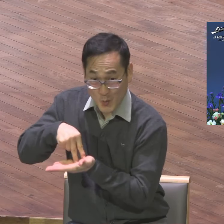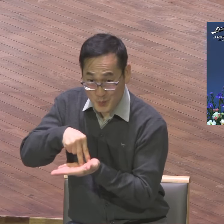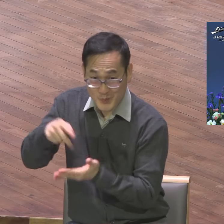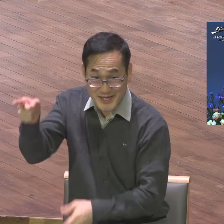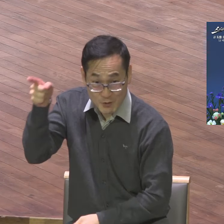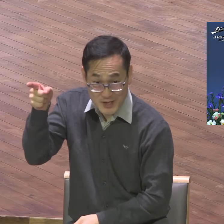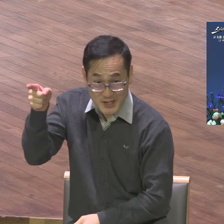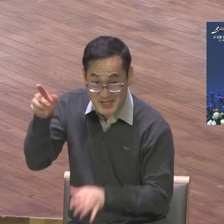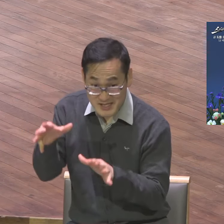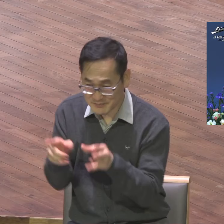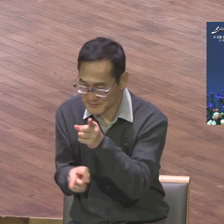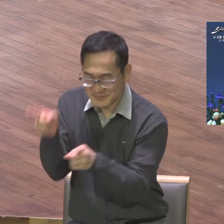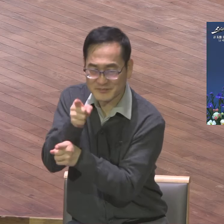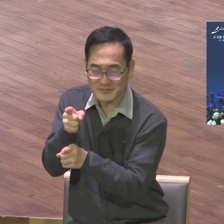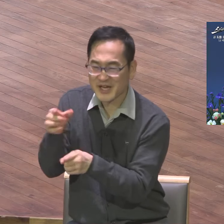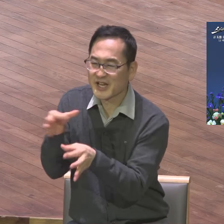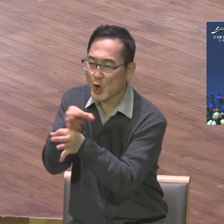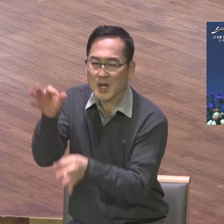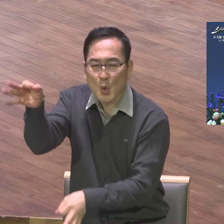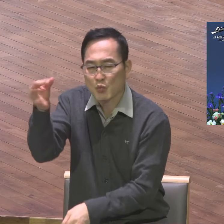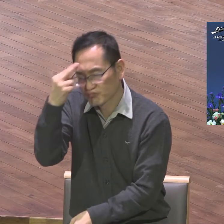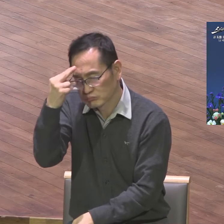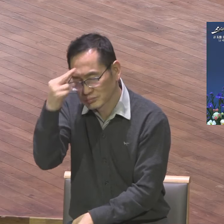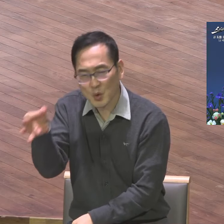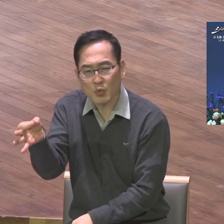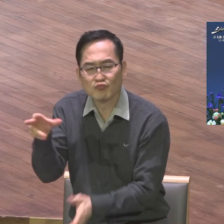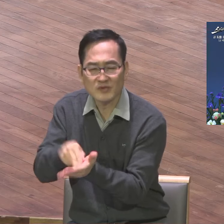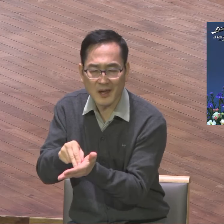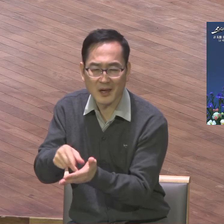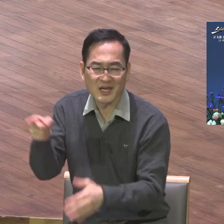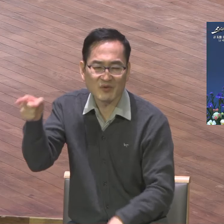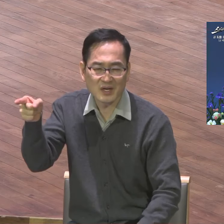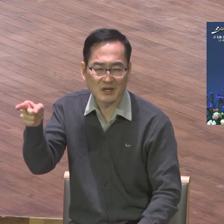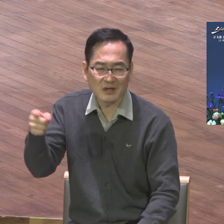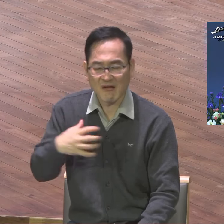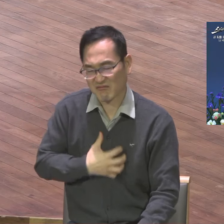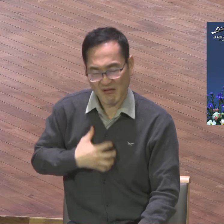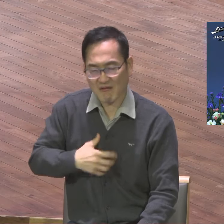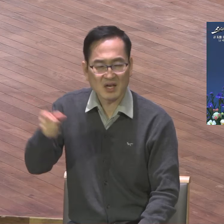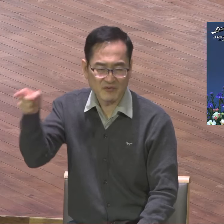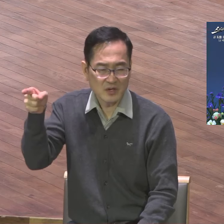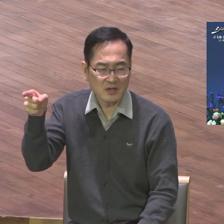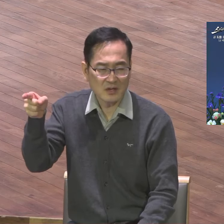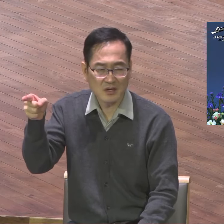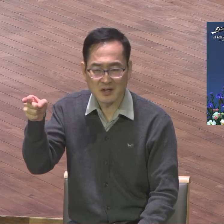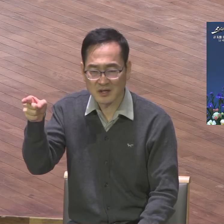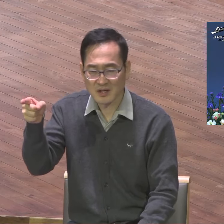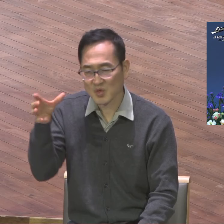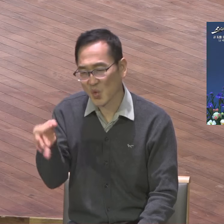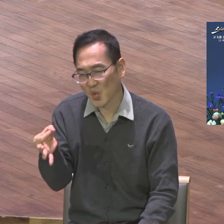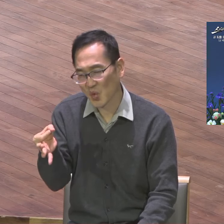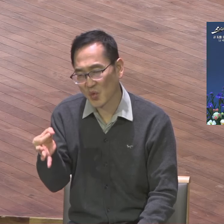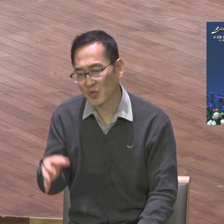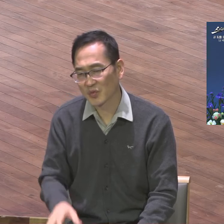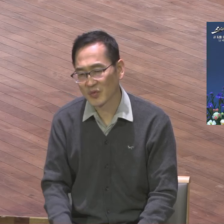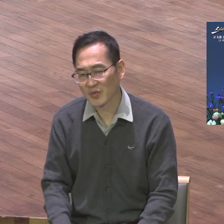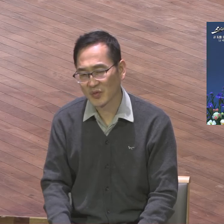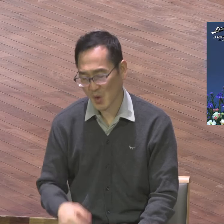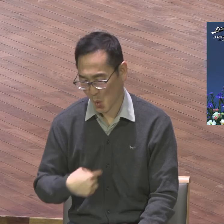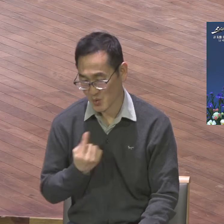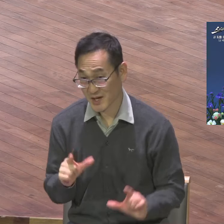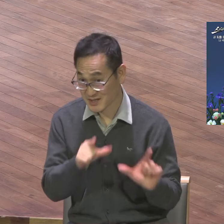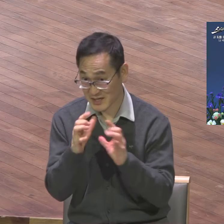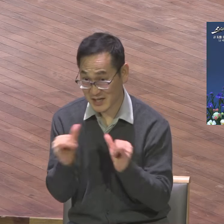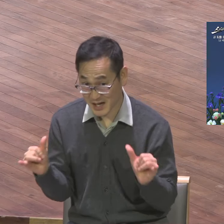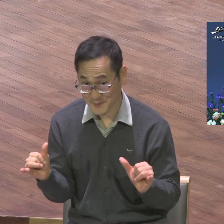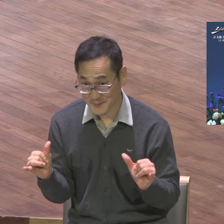그냥 1위였는데 이제는 경제 문제가 1위야. 경제 문제 큰 걱정거리지요. 그러면서 혼자 사는